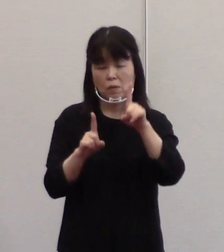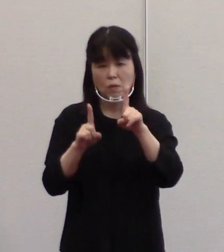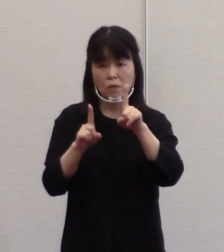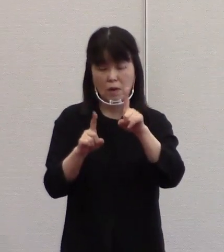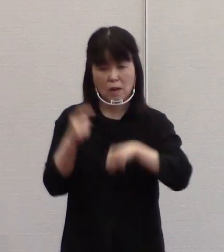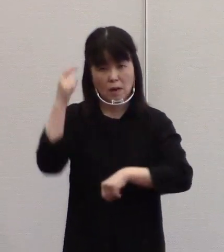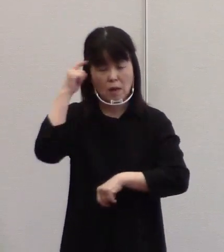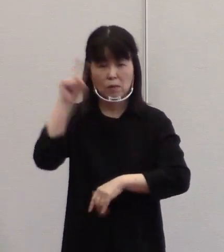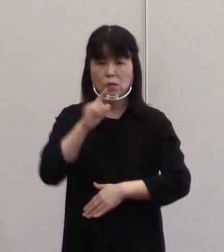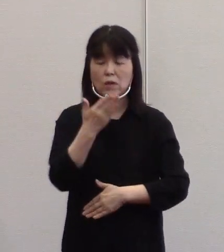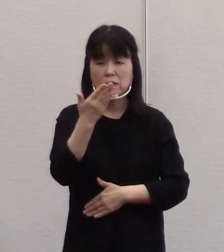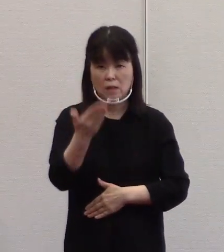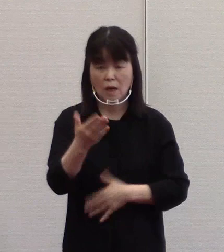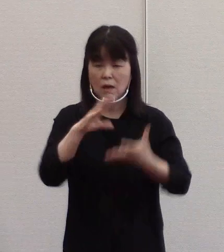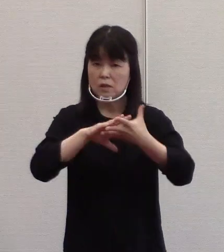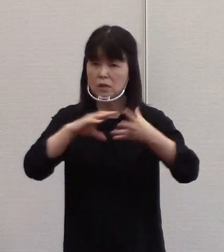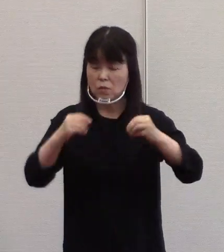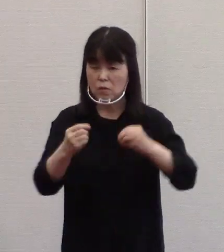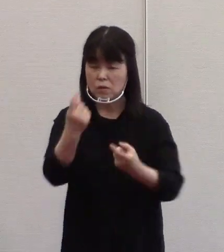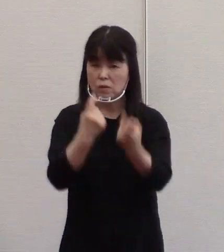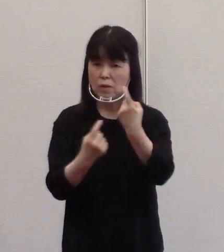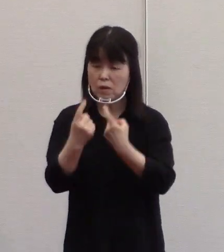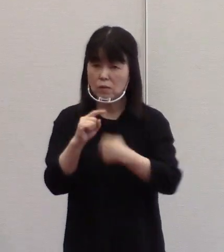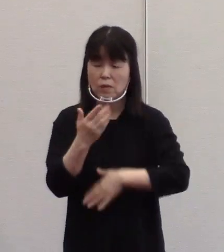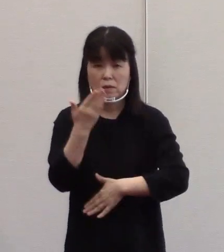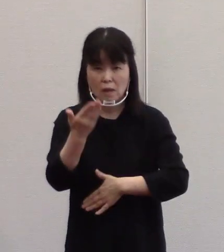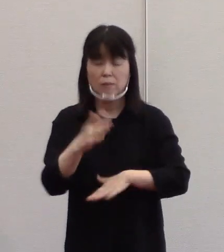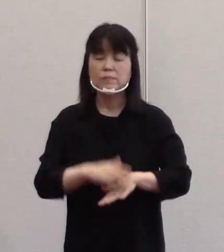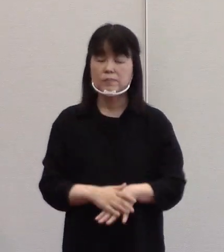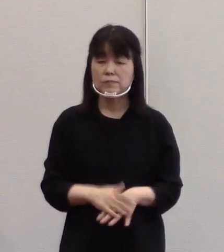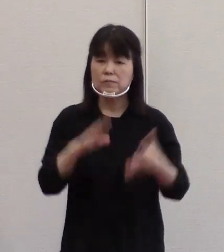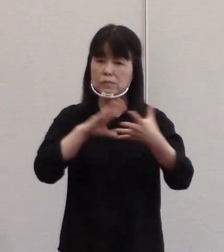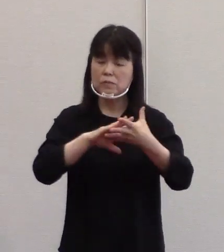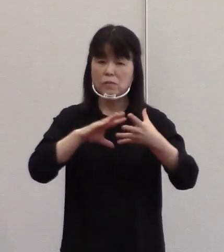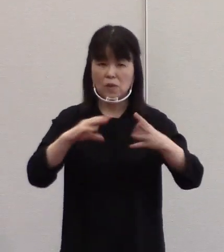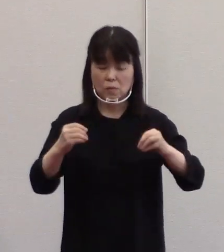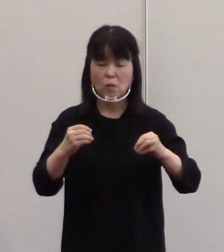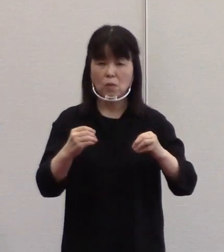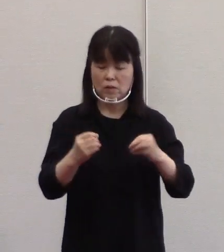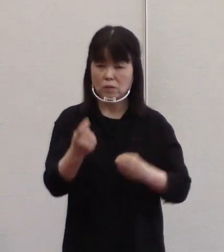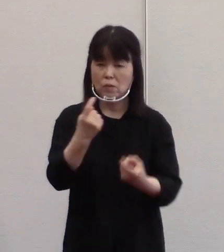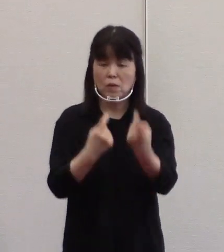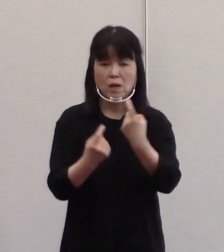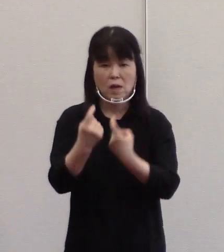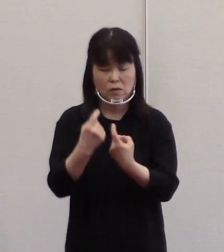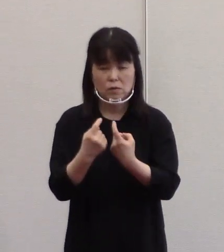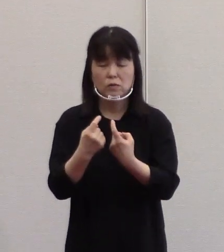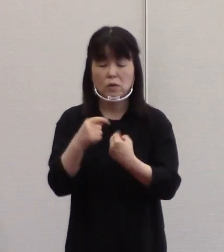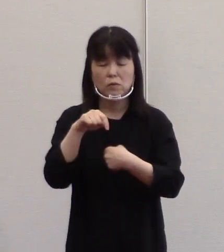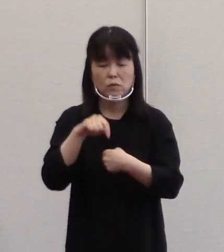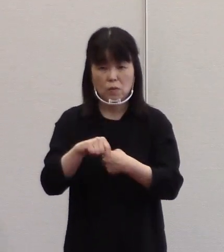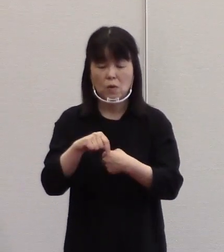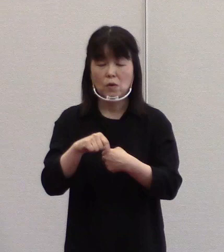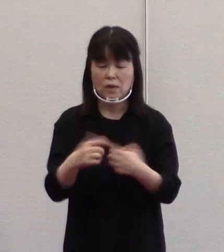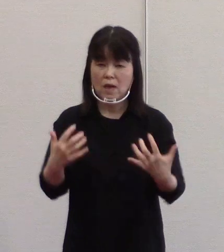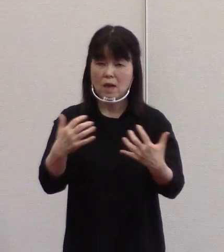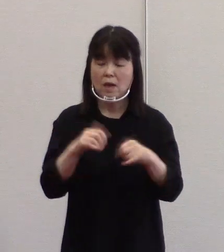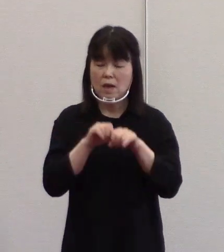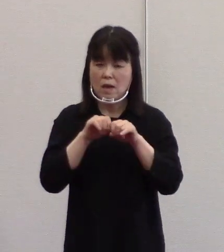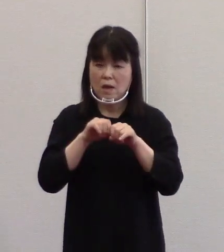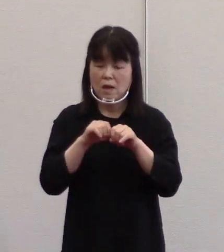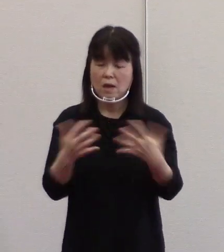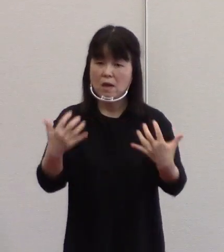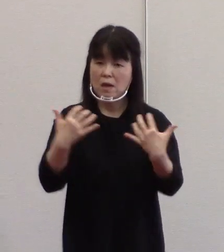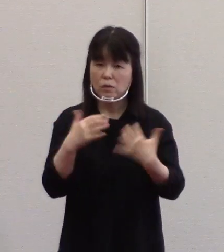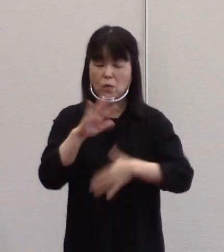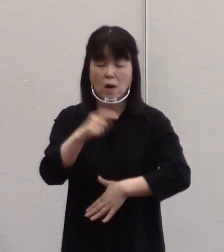ょうか。いつもに来られるお客さんについて 影響はあると思います。その、しばらくというか長らく期間